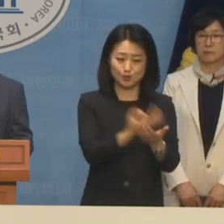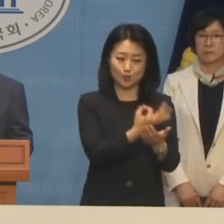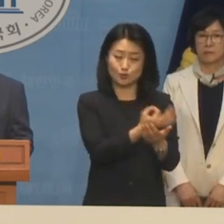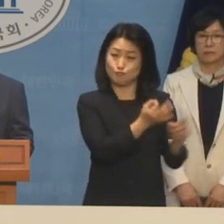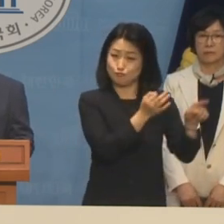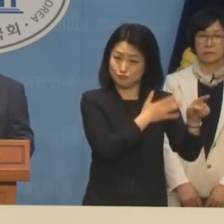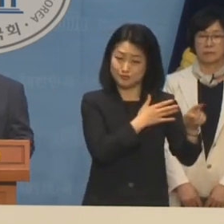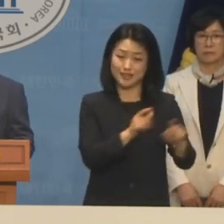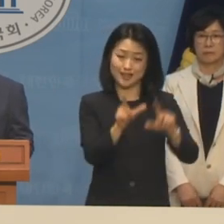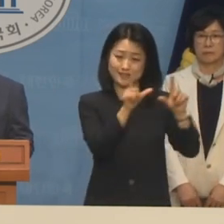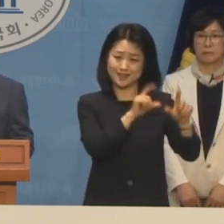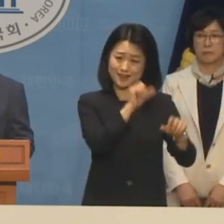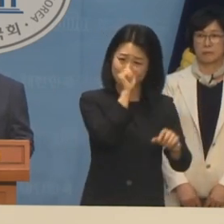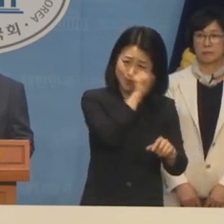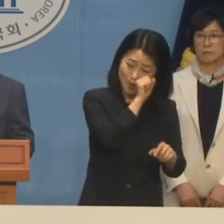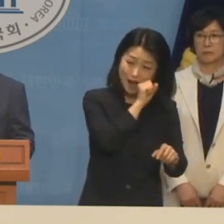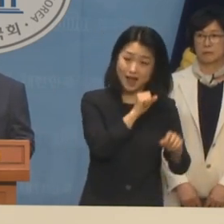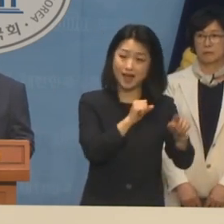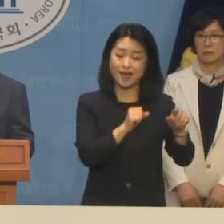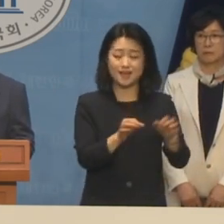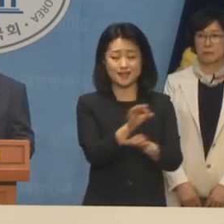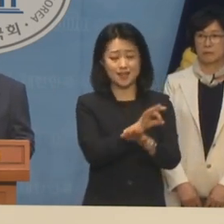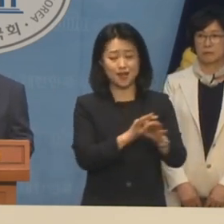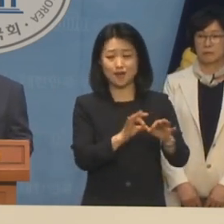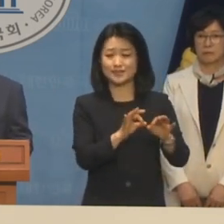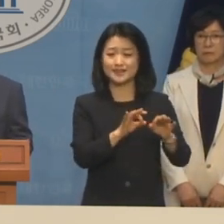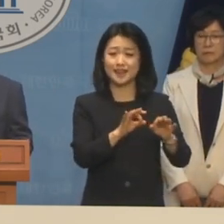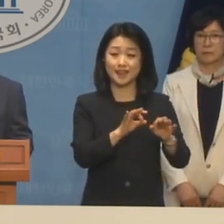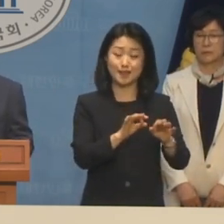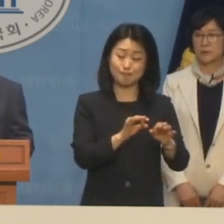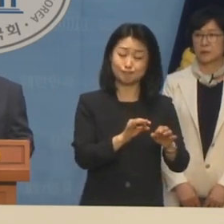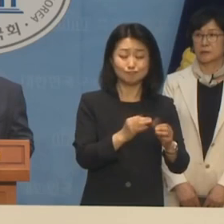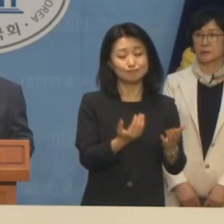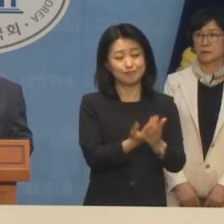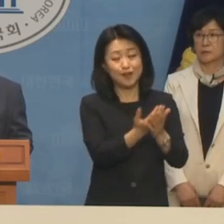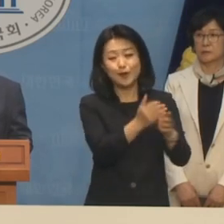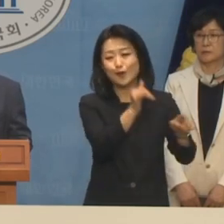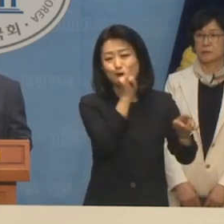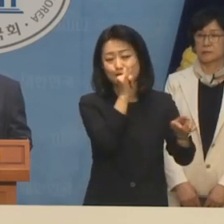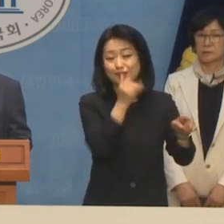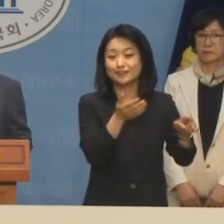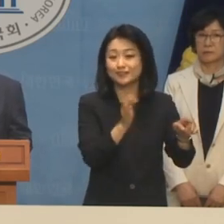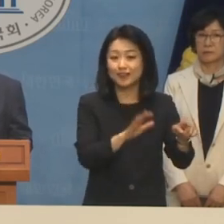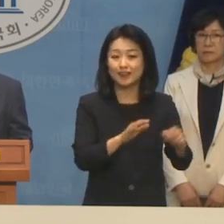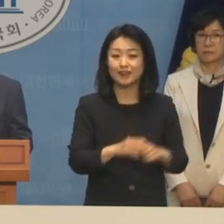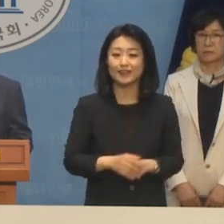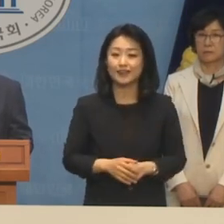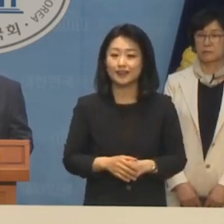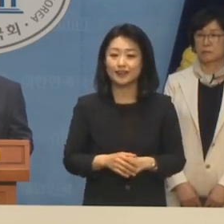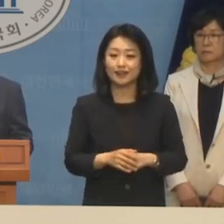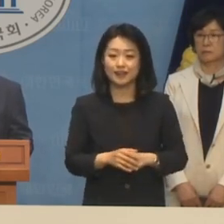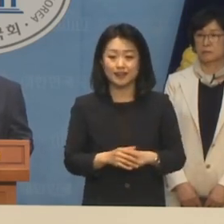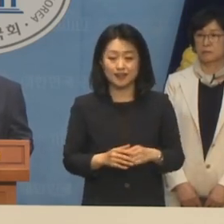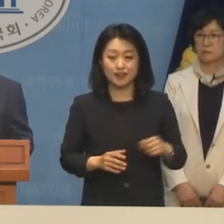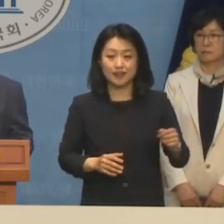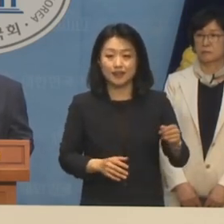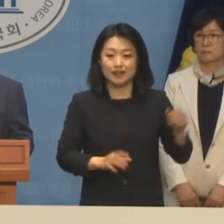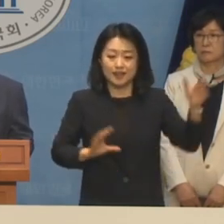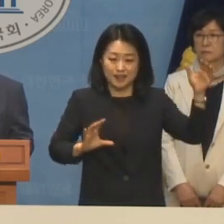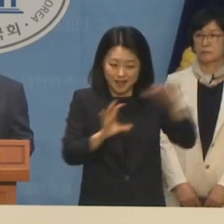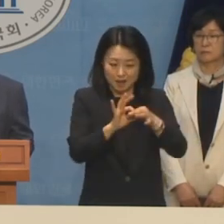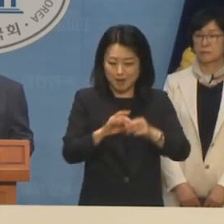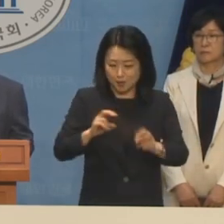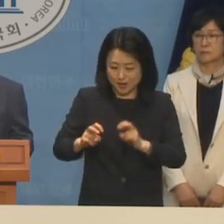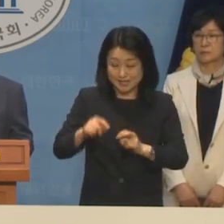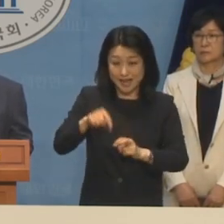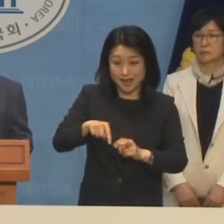높아지고 살기 좋다고 온갖 정치 민주화도 되었다고 하는데 유독 이 영역만은 우리가 이제